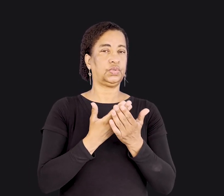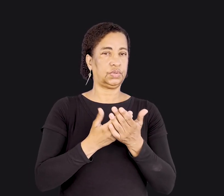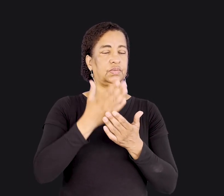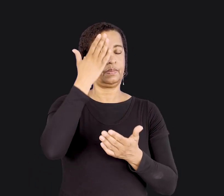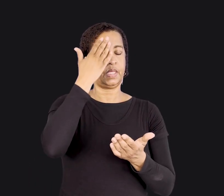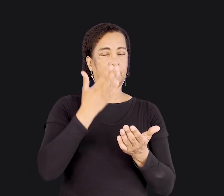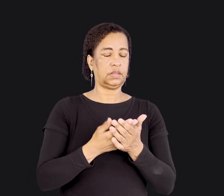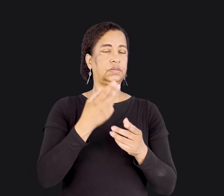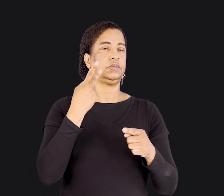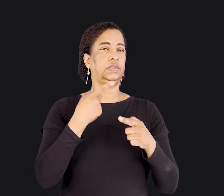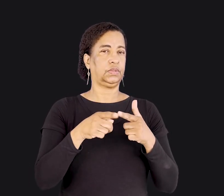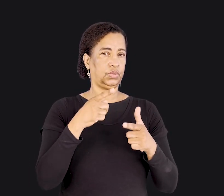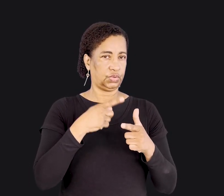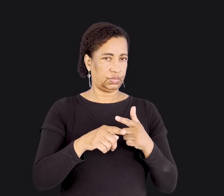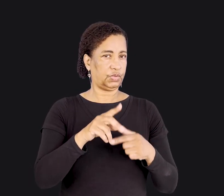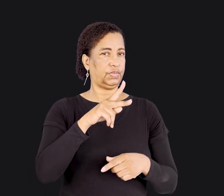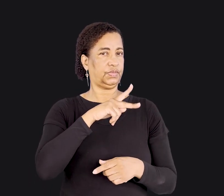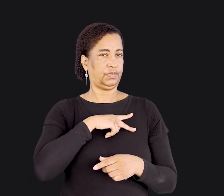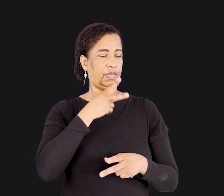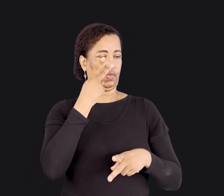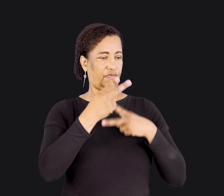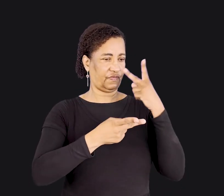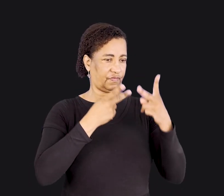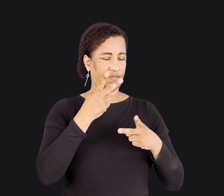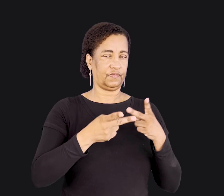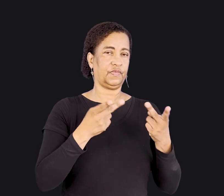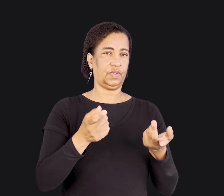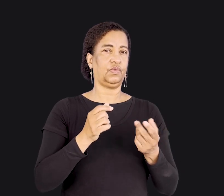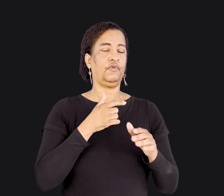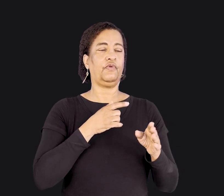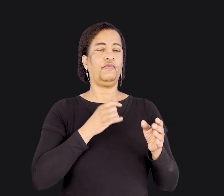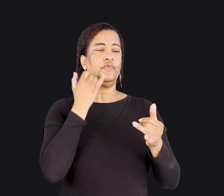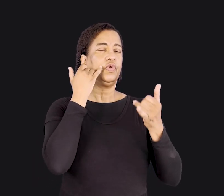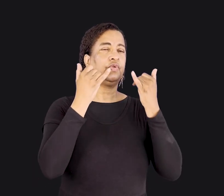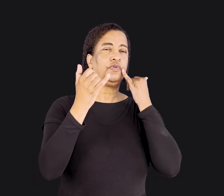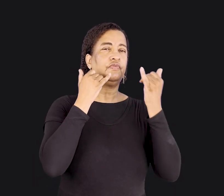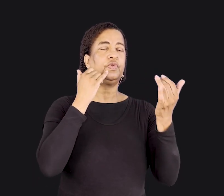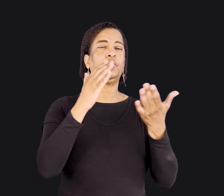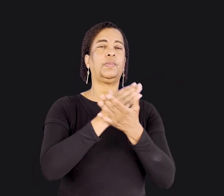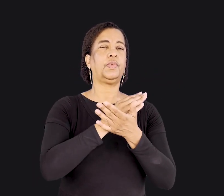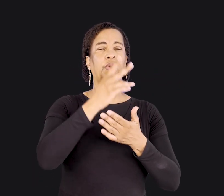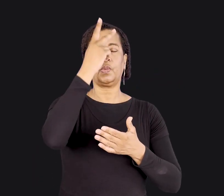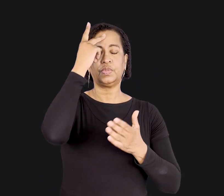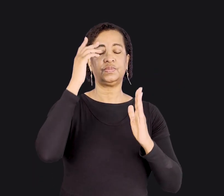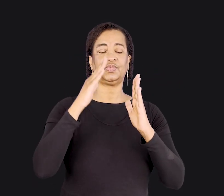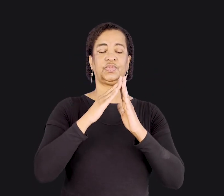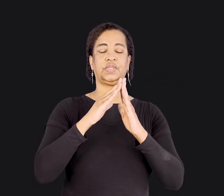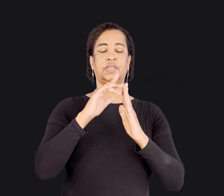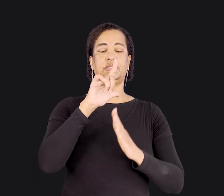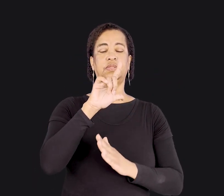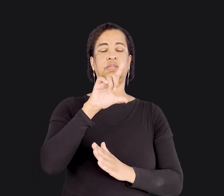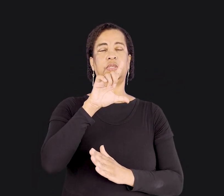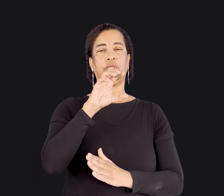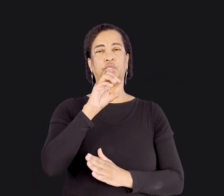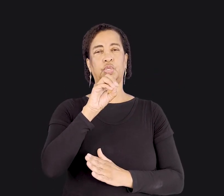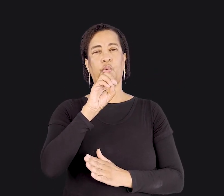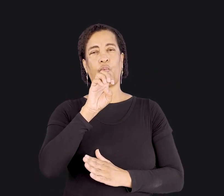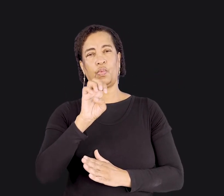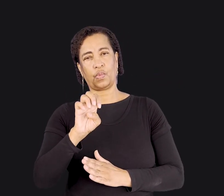problemas mencionados por Paulo até o capítulo 6 foram informados por alguns da casa de Cloe. Paulo inicia o